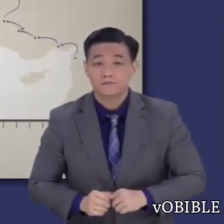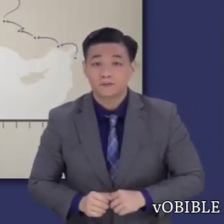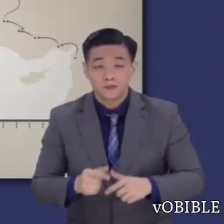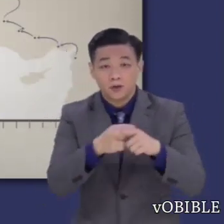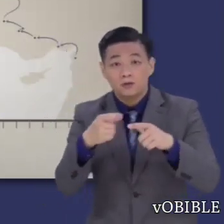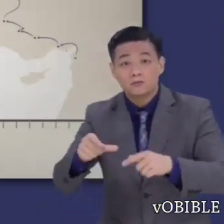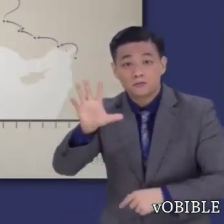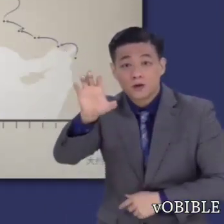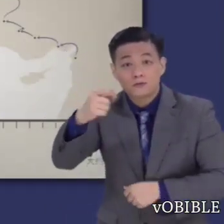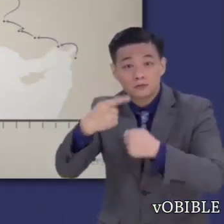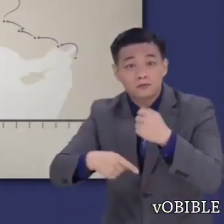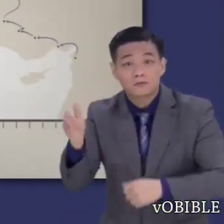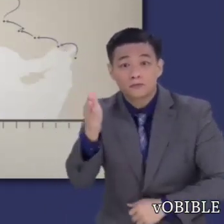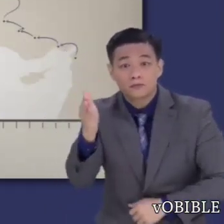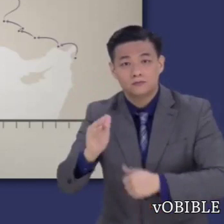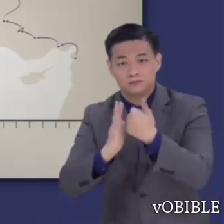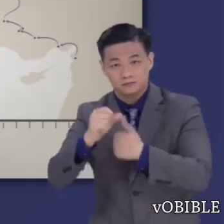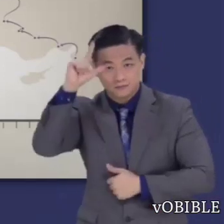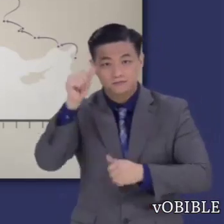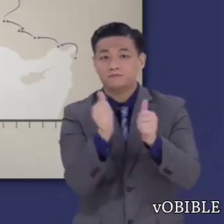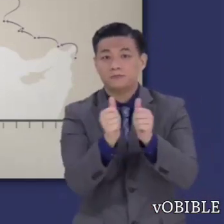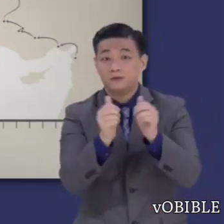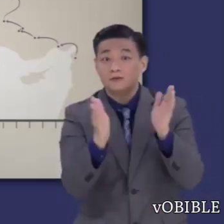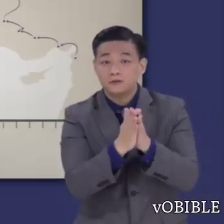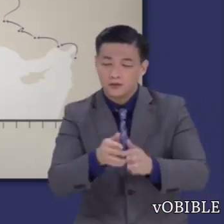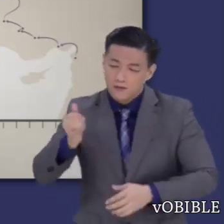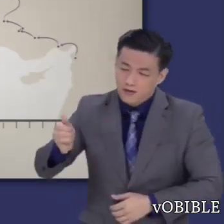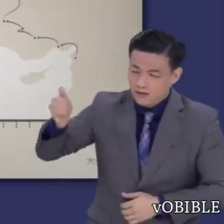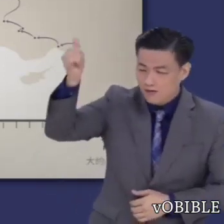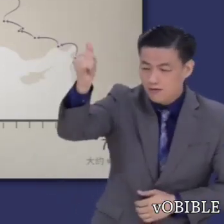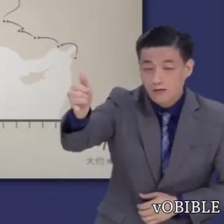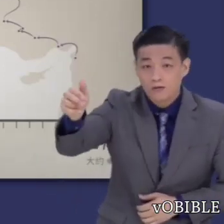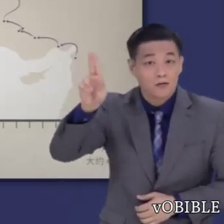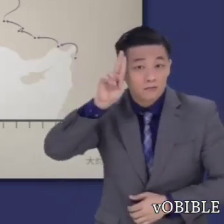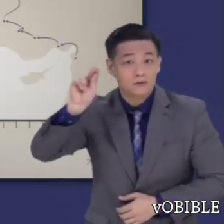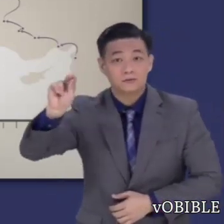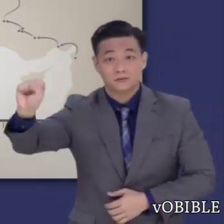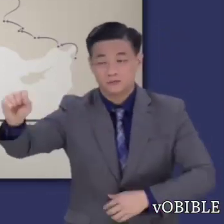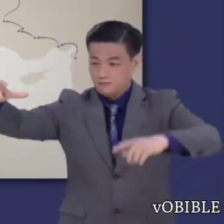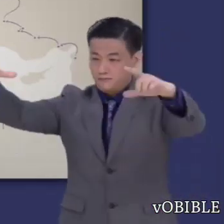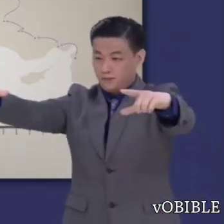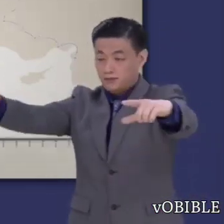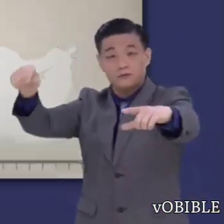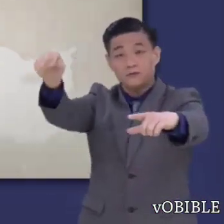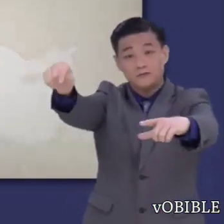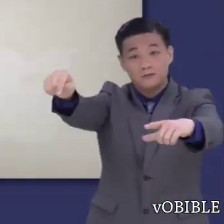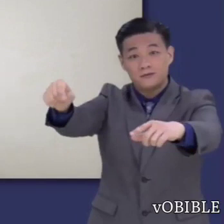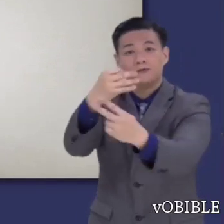大约在公元50年，保罗和同伴开始在马其顿地区的腓立比城传讲好消息。